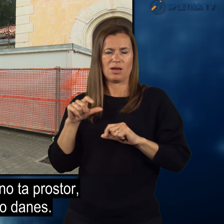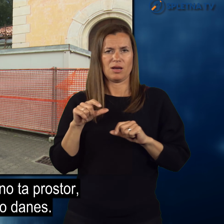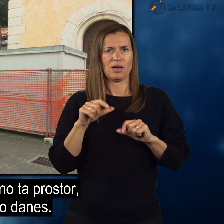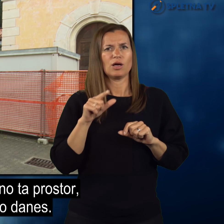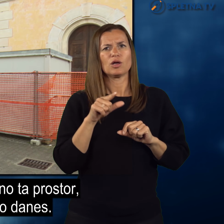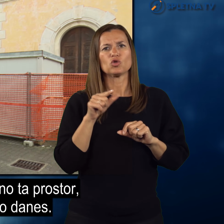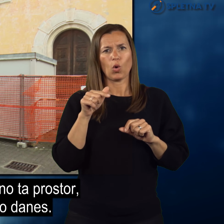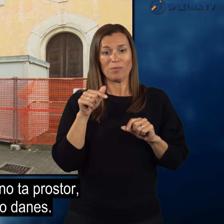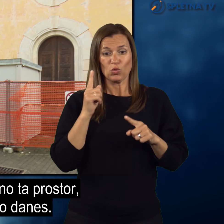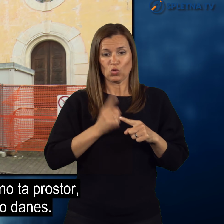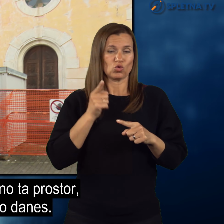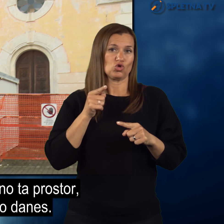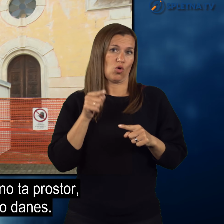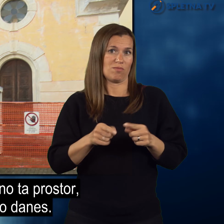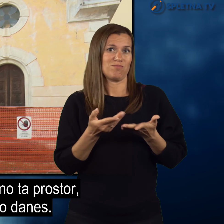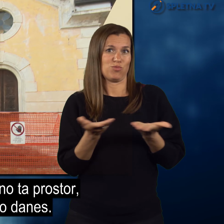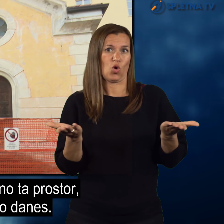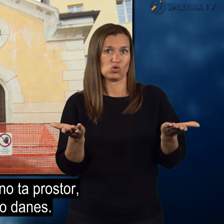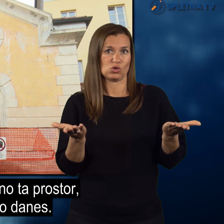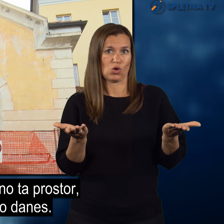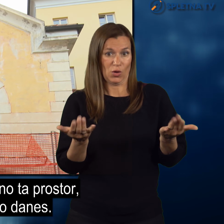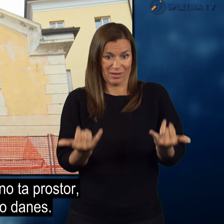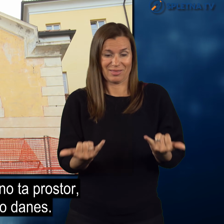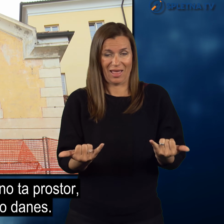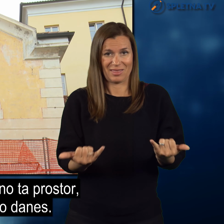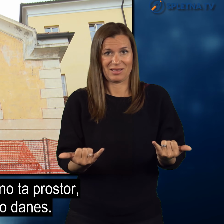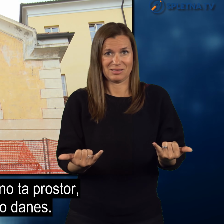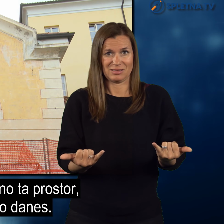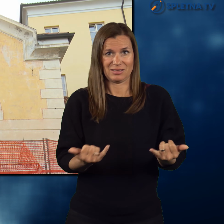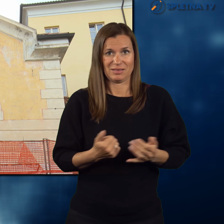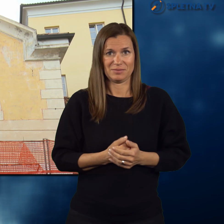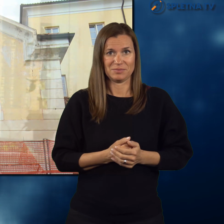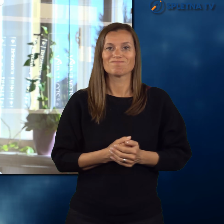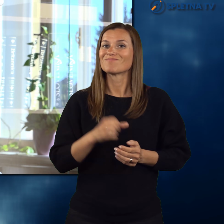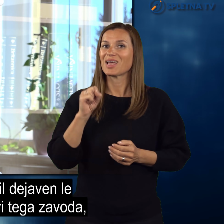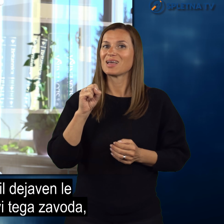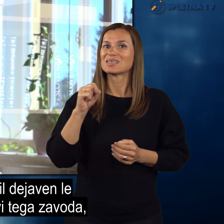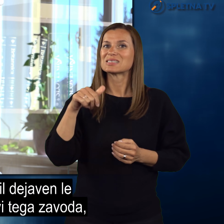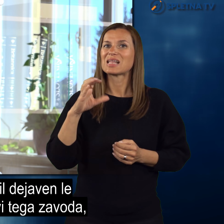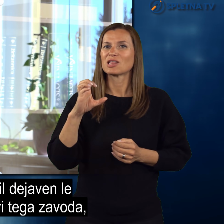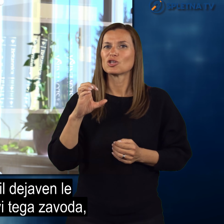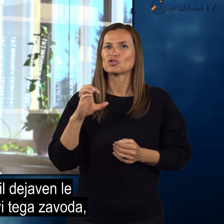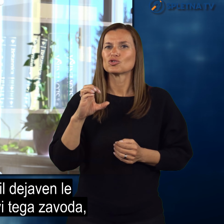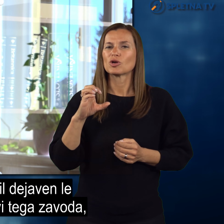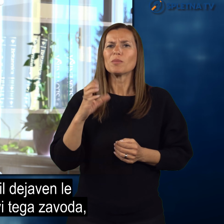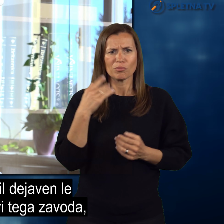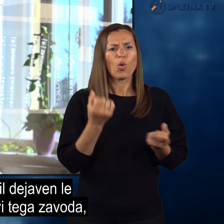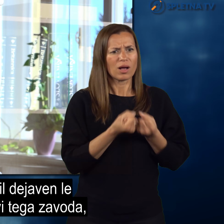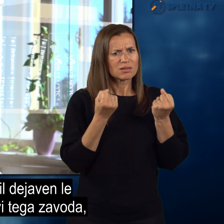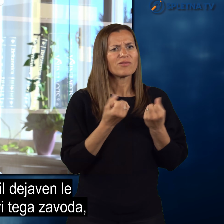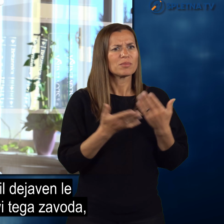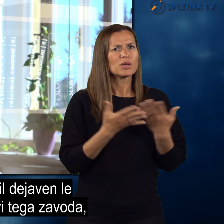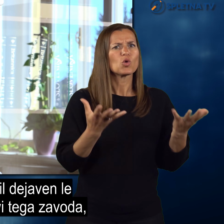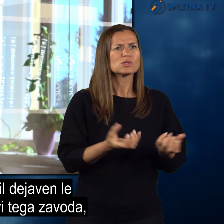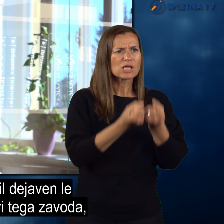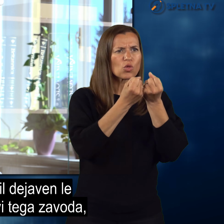je natančno ta prostor, kjer smo danes. Stanič ni bil aktiven le pri